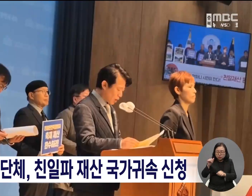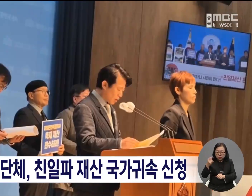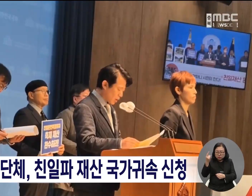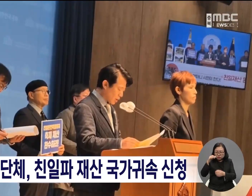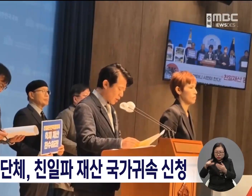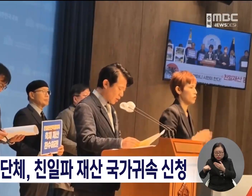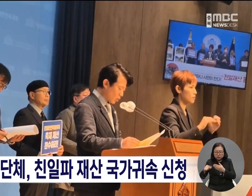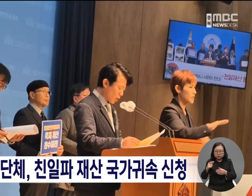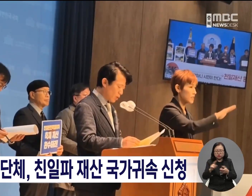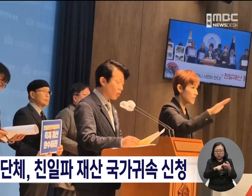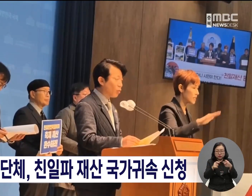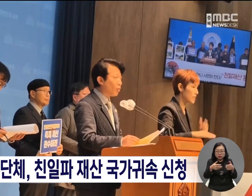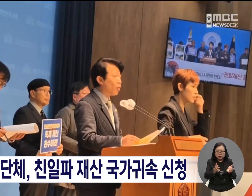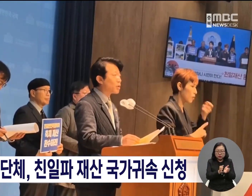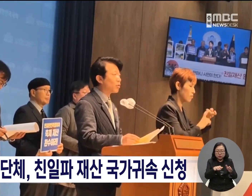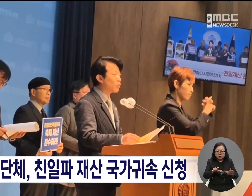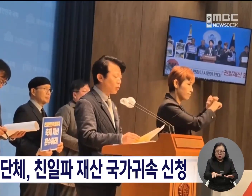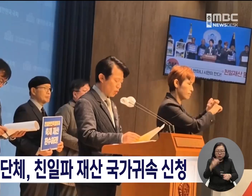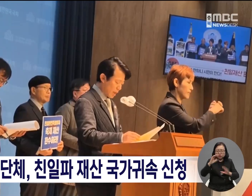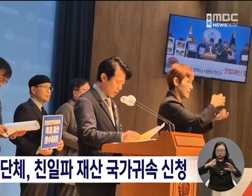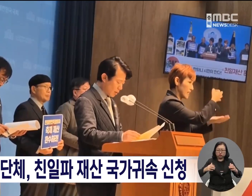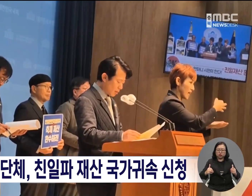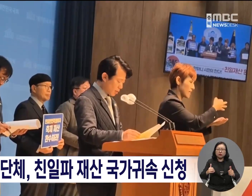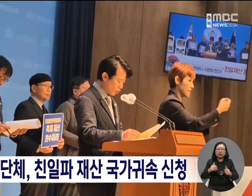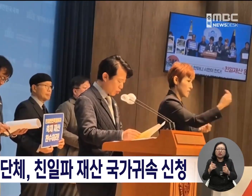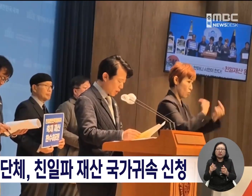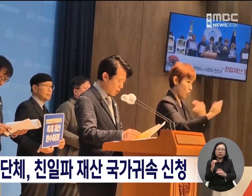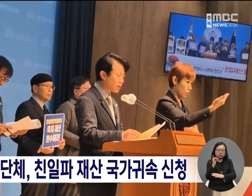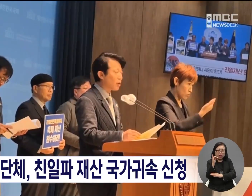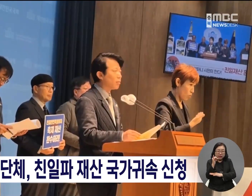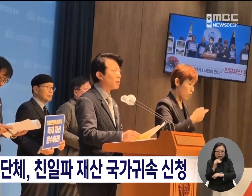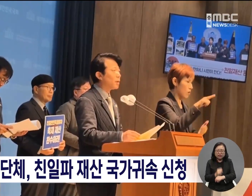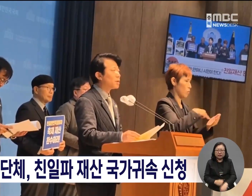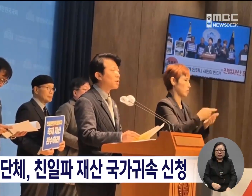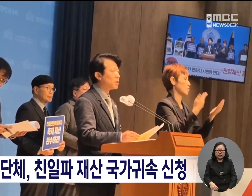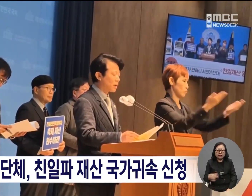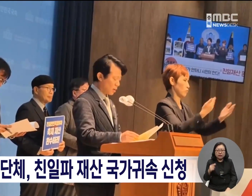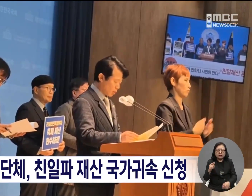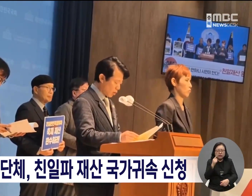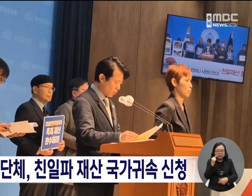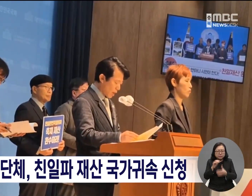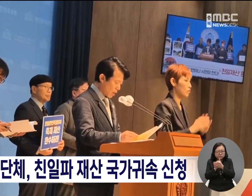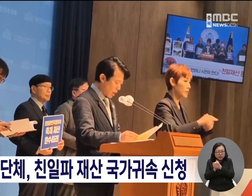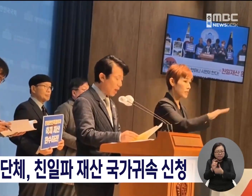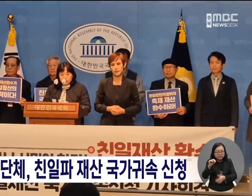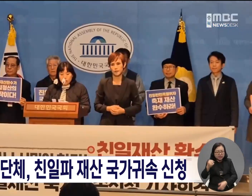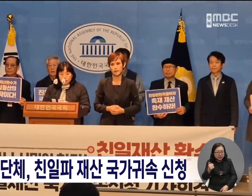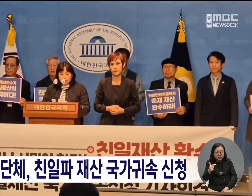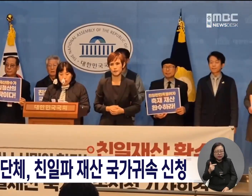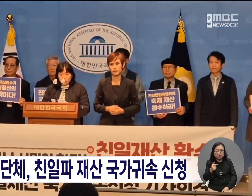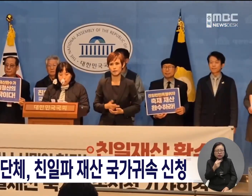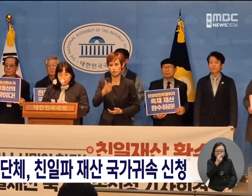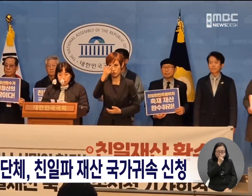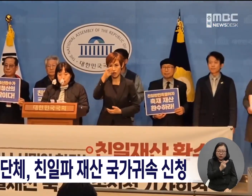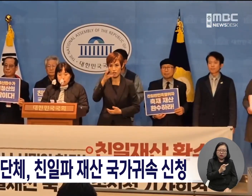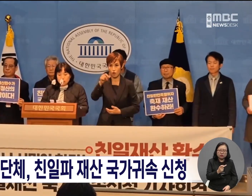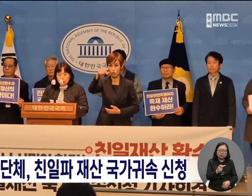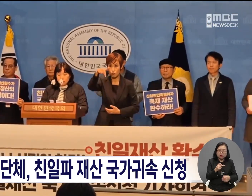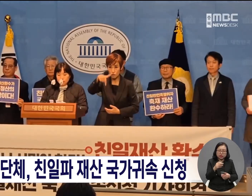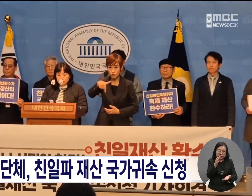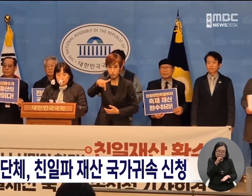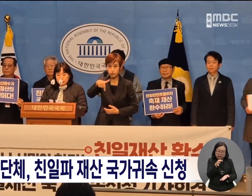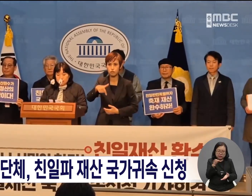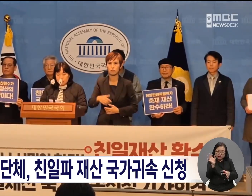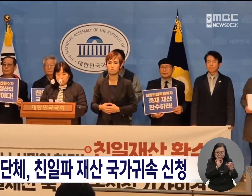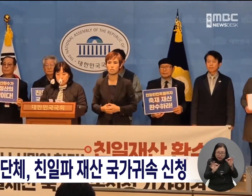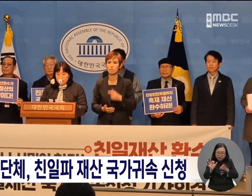단체 연대회의 등은 오늘 국회에서 기자 회견을 열고 친일파 영희와 최국의 재산을 찾아내 법무부에